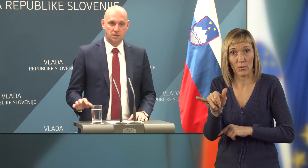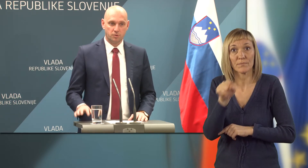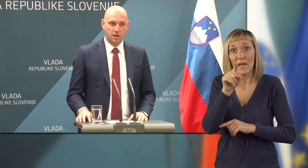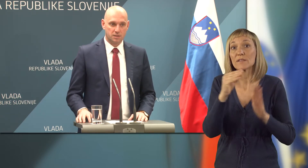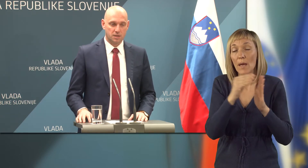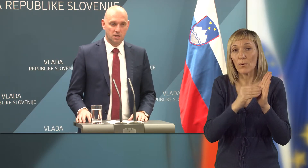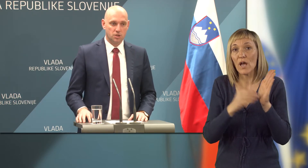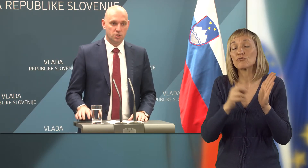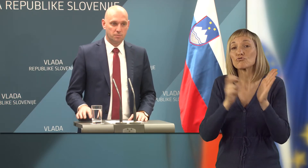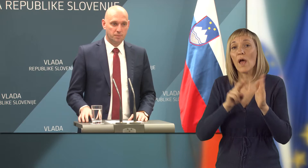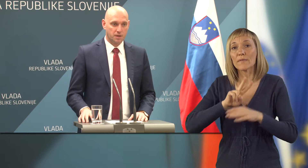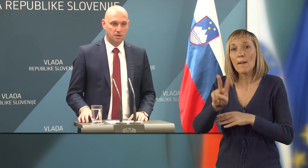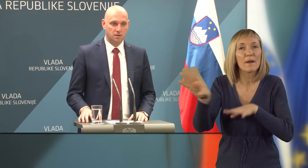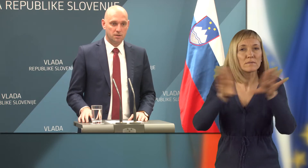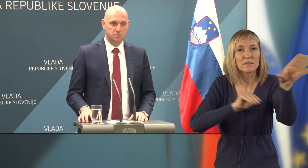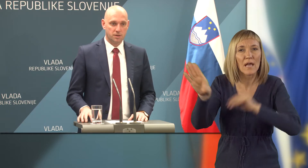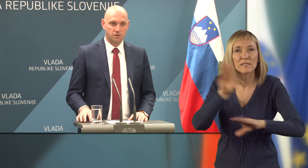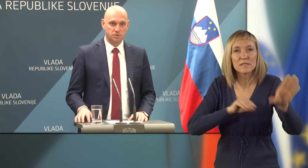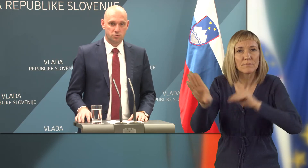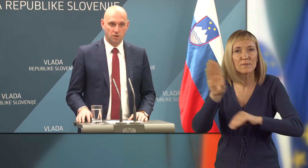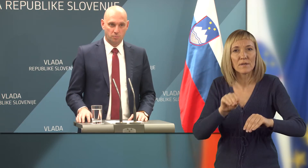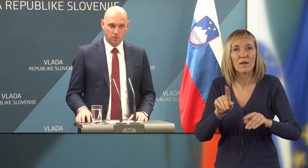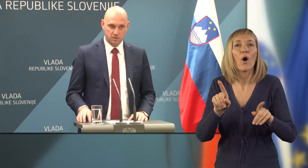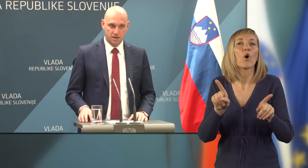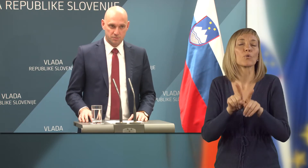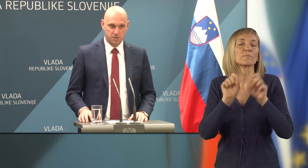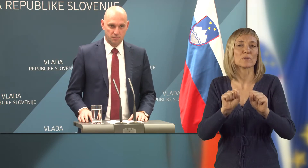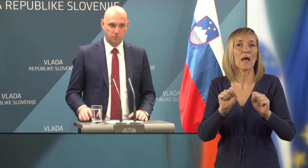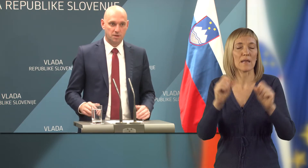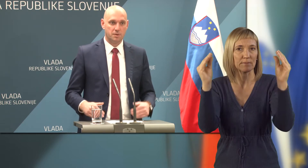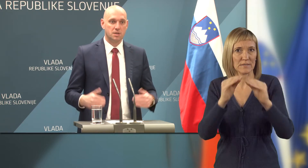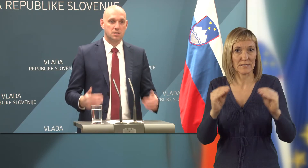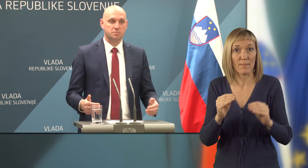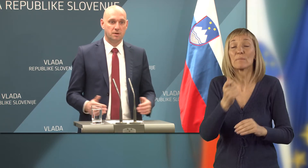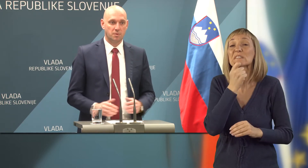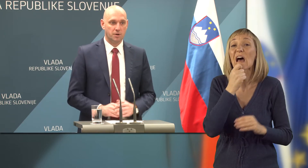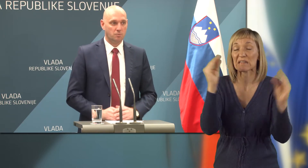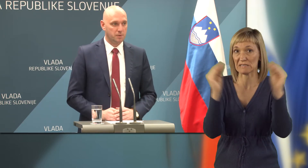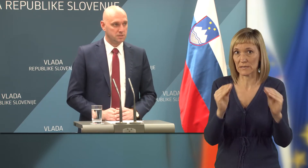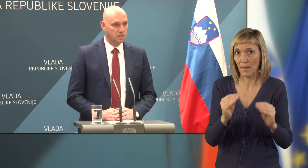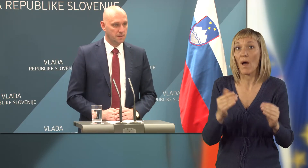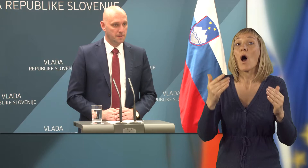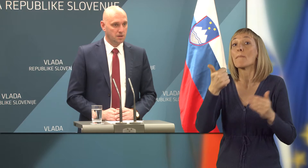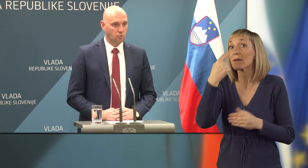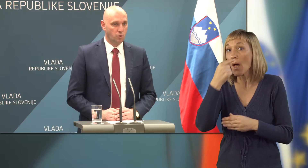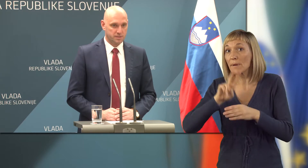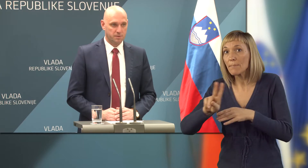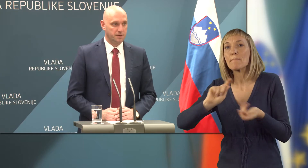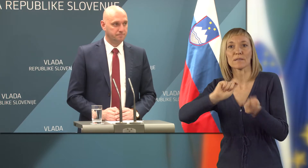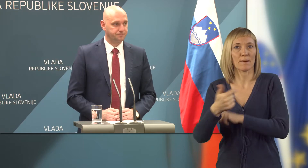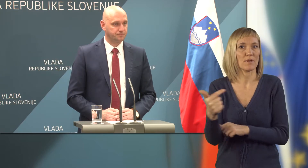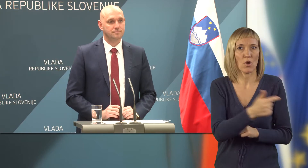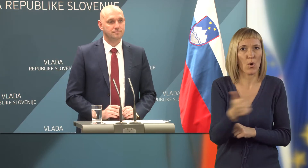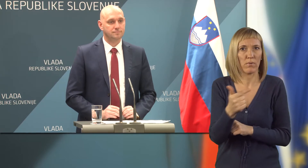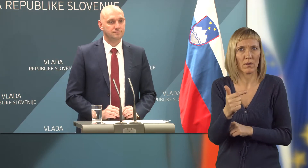da se tudi te podatki še naprej zbirajo in vzdržujejo po starem sistemu. Potem pa s 1. aprilom pa se oboje